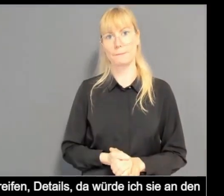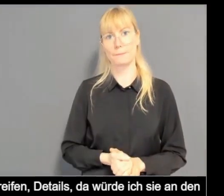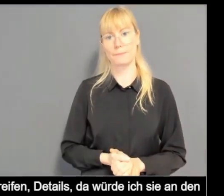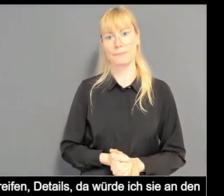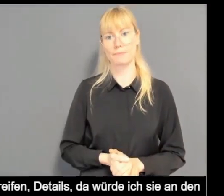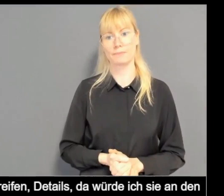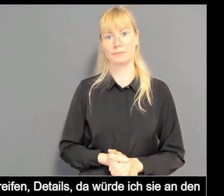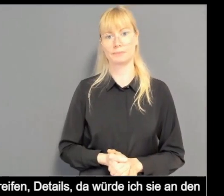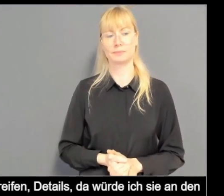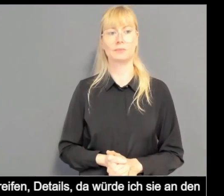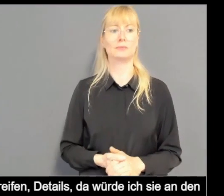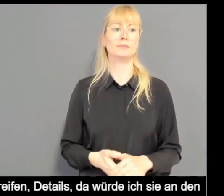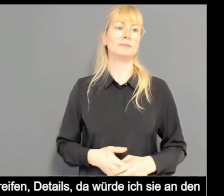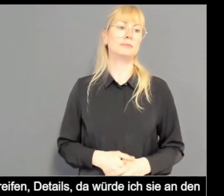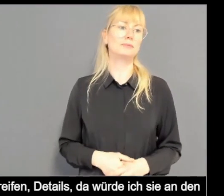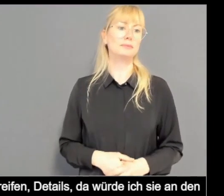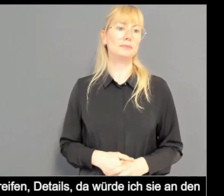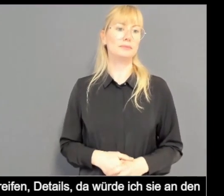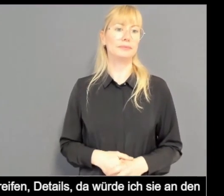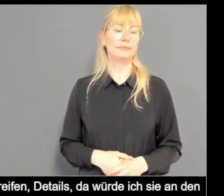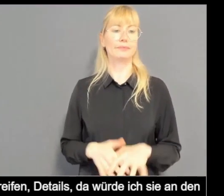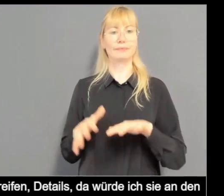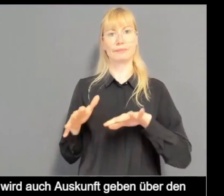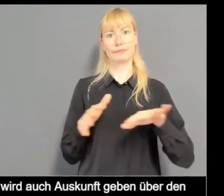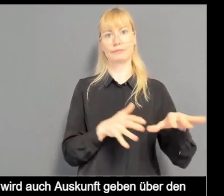halt so, wie sie ist.